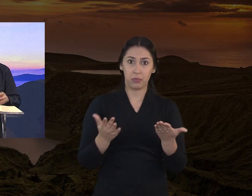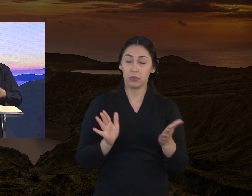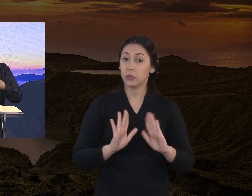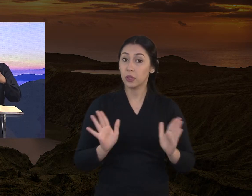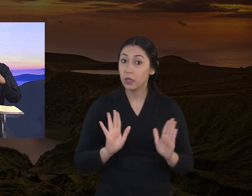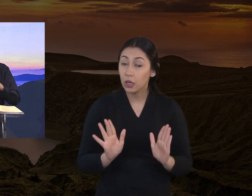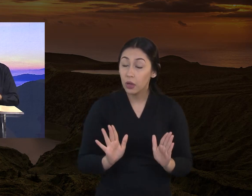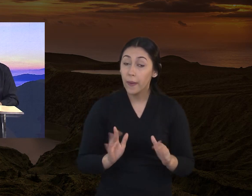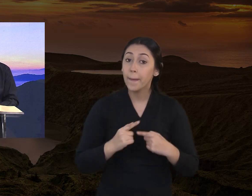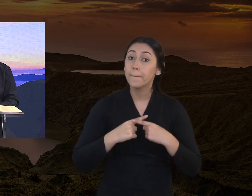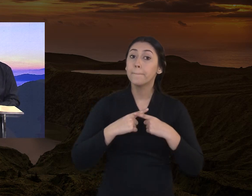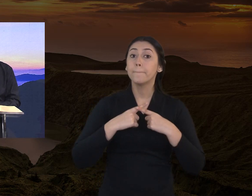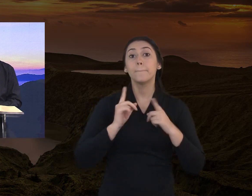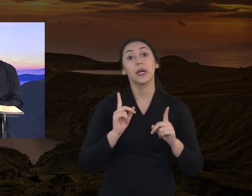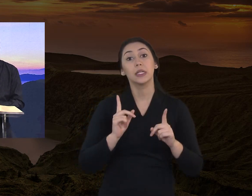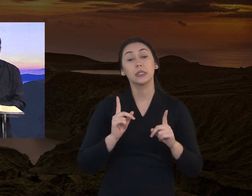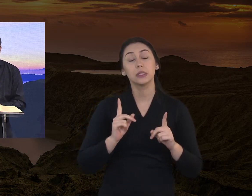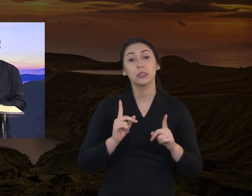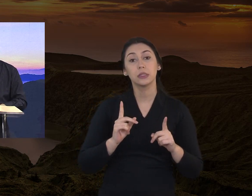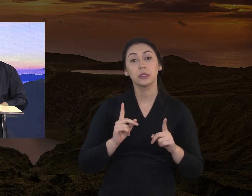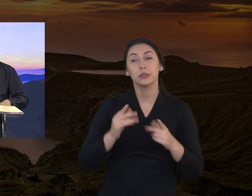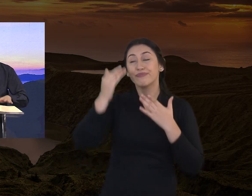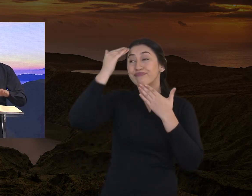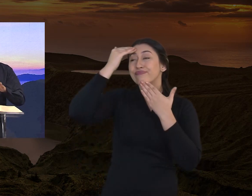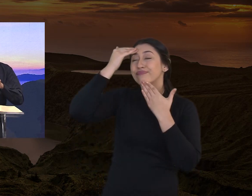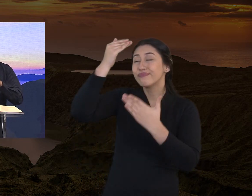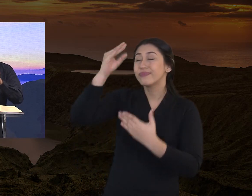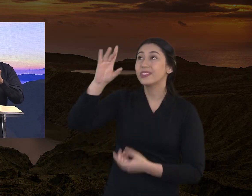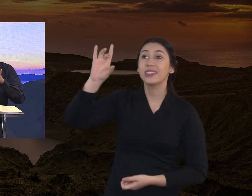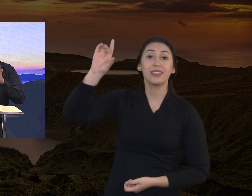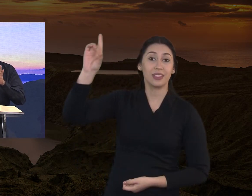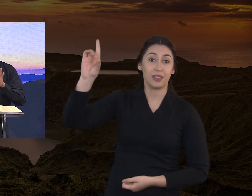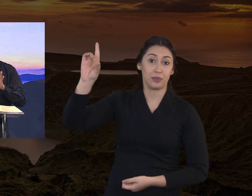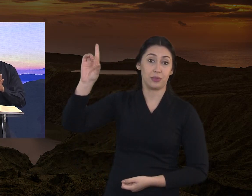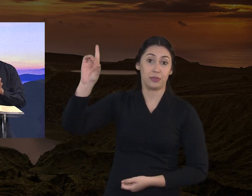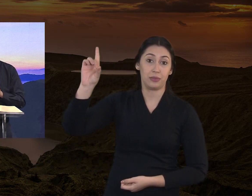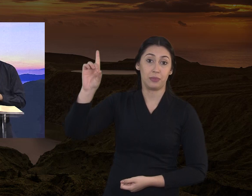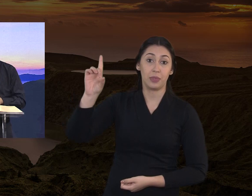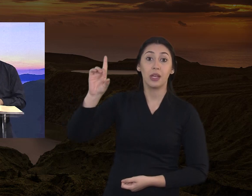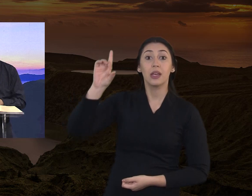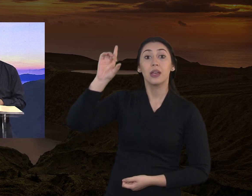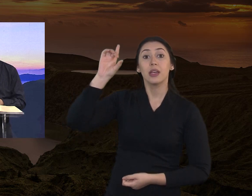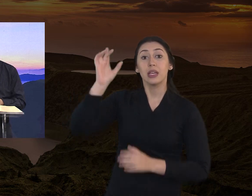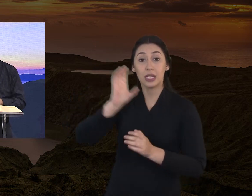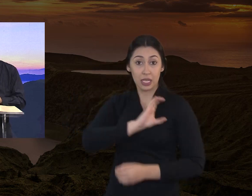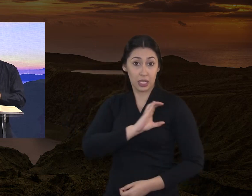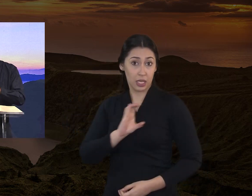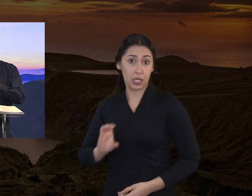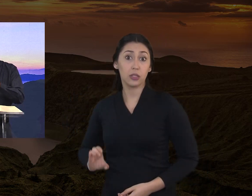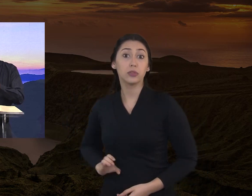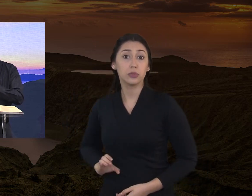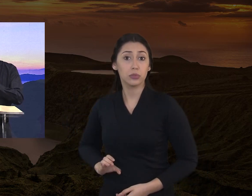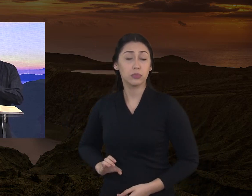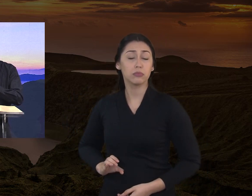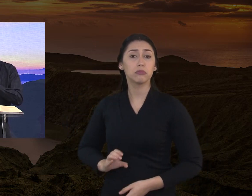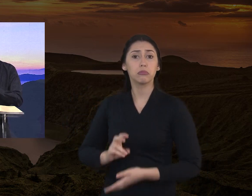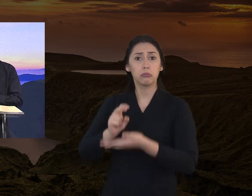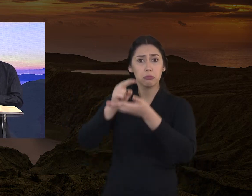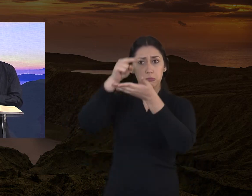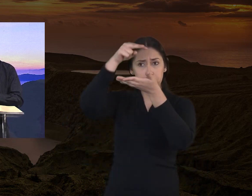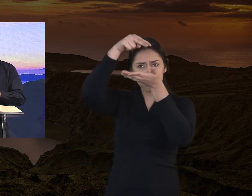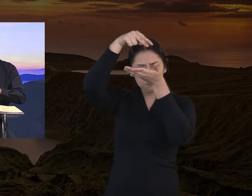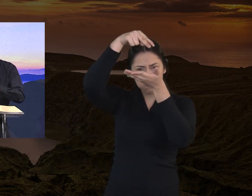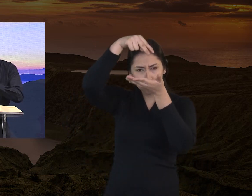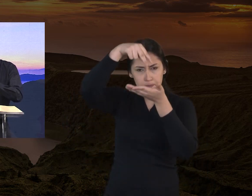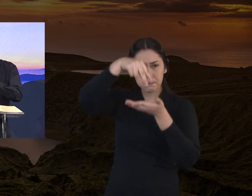mas graças a Deus que Cristo, ele ofereceu-se a Deus, segundo Hebreus capítulo